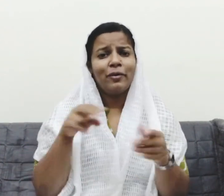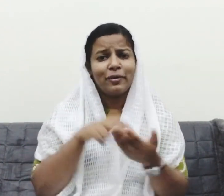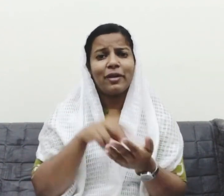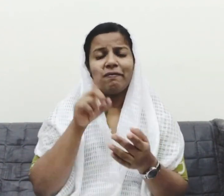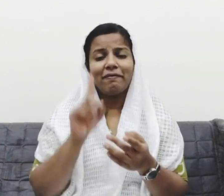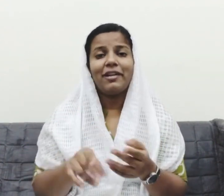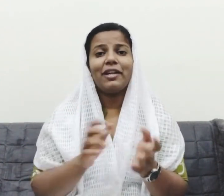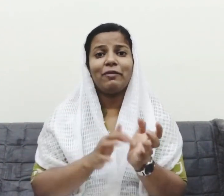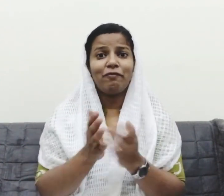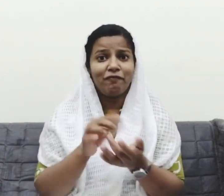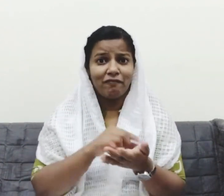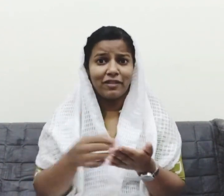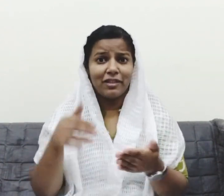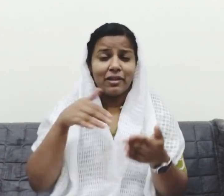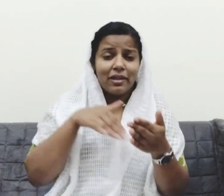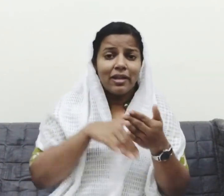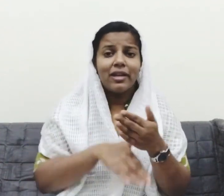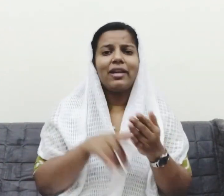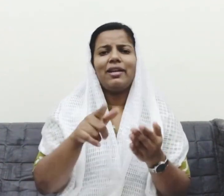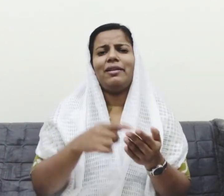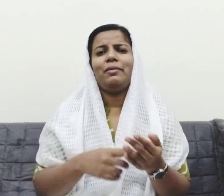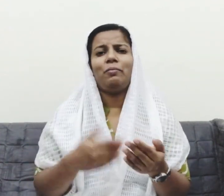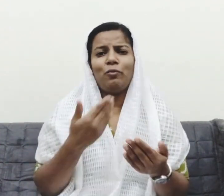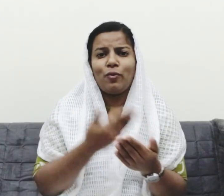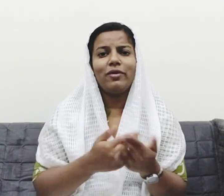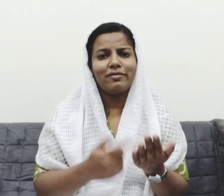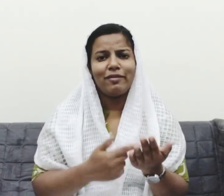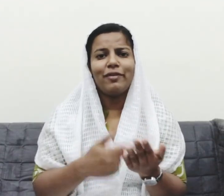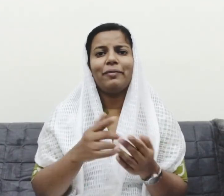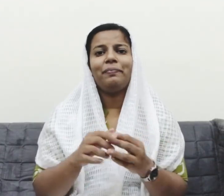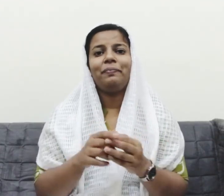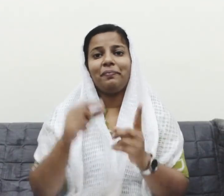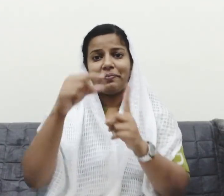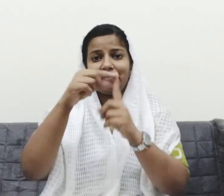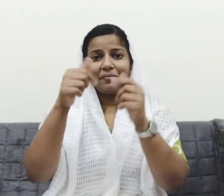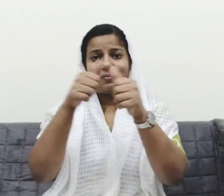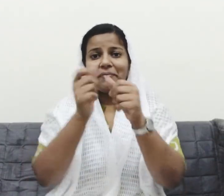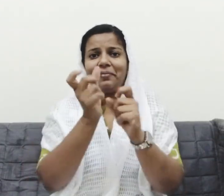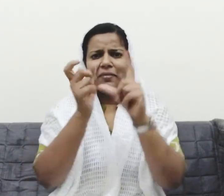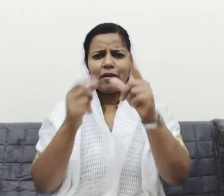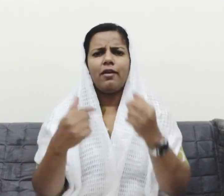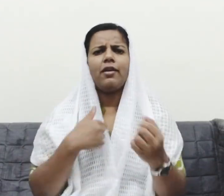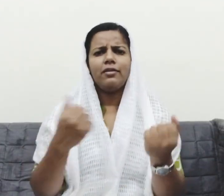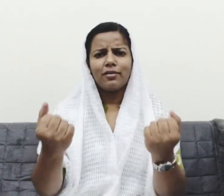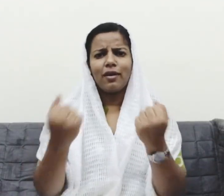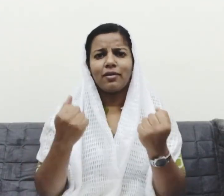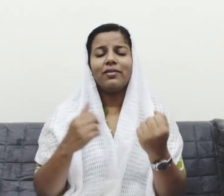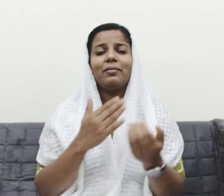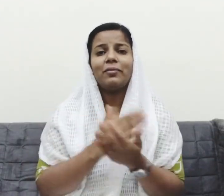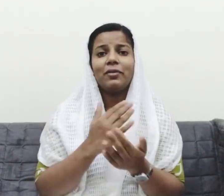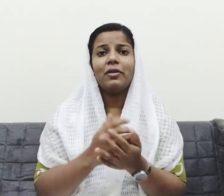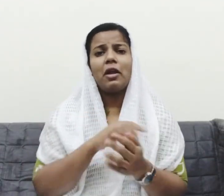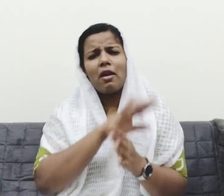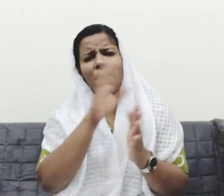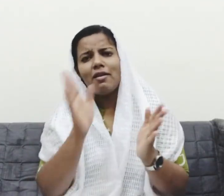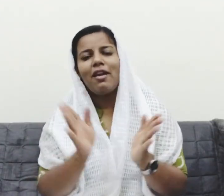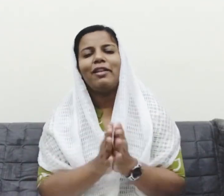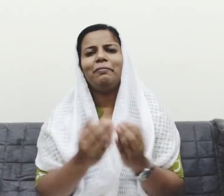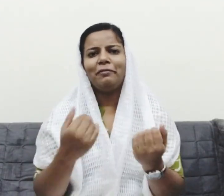നിങ്ങളെ ഈ വചനത്തിന്റെ ആഴങ്ങളിലേക്ക് കൂടുതൽ ഇറക്കിക്കൊണ്ടുപോകട്ടെ. പൗലോസ് പറഞ്ഞ അതേ പദം ഞാൻ പറയട്ടെ, എന്നെ ശക്തനാക്കുന്നവൻ മുഖാന്തരം ഞാൻ സകലത്തിനും